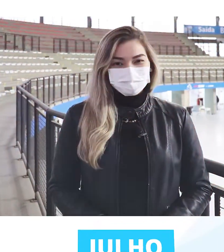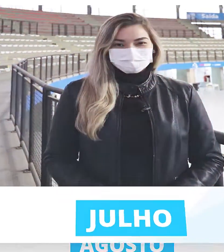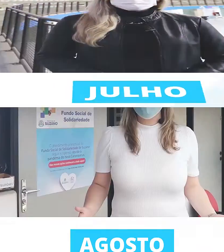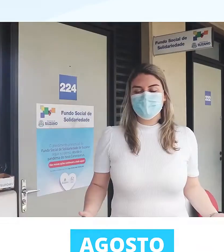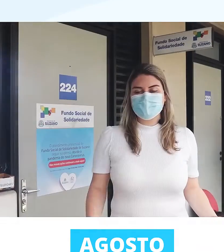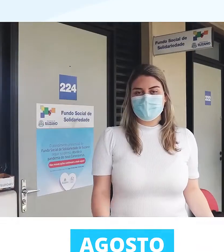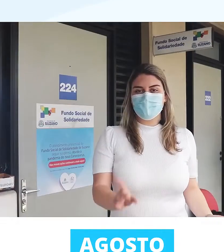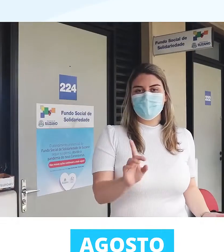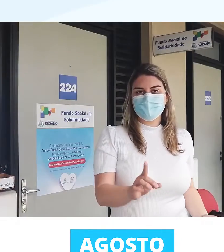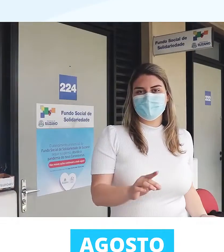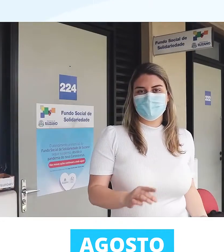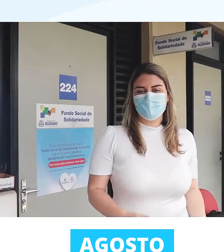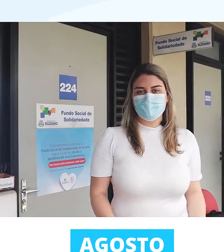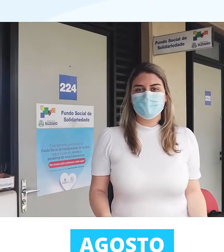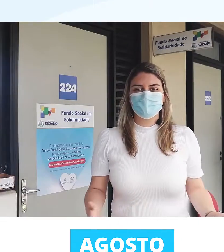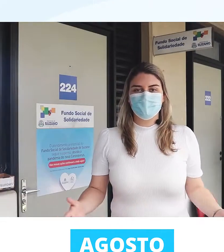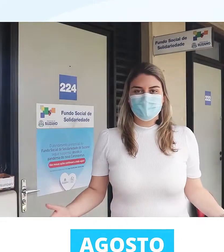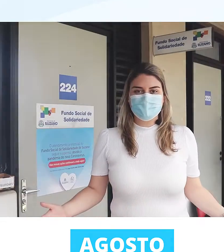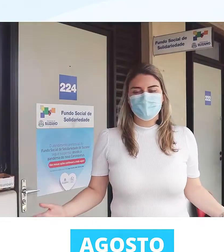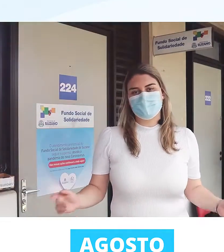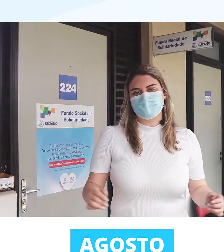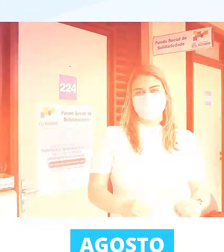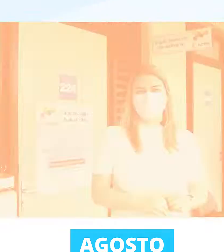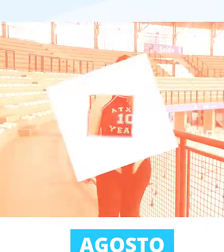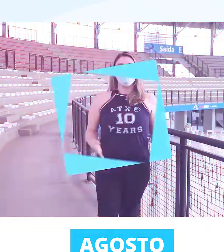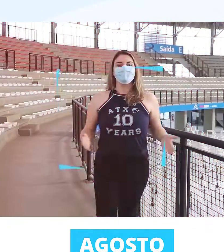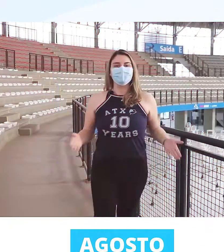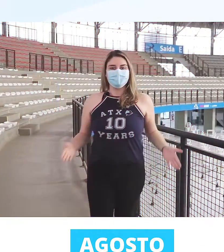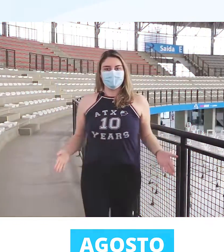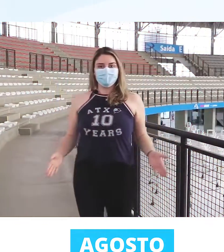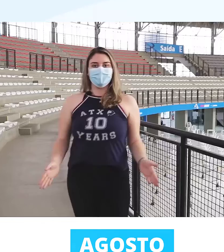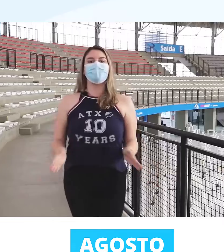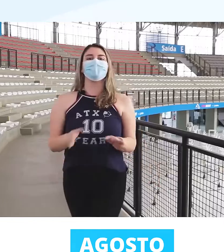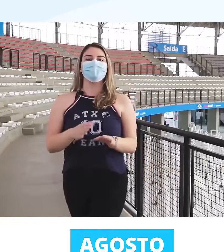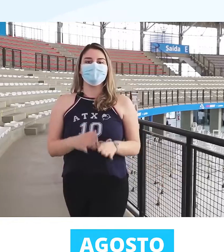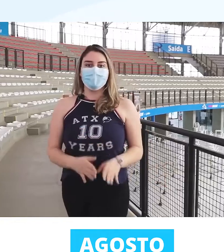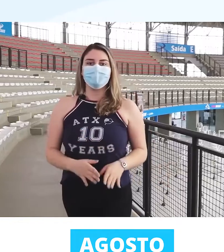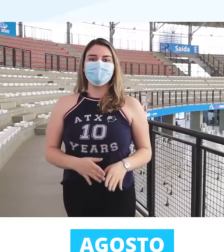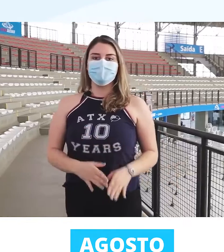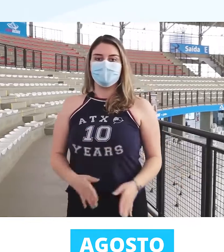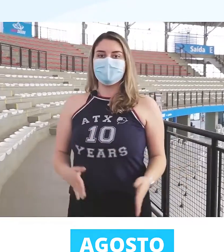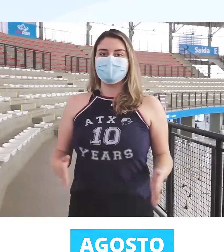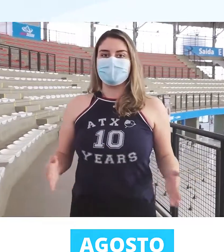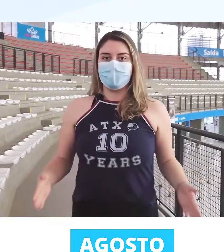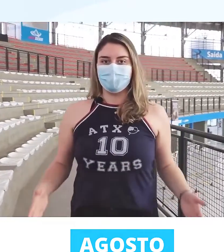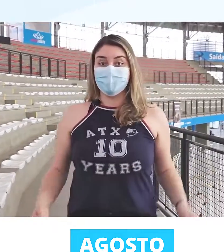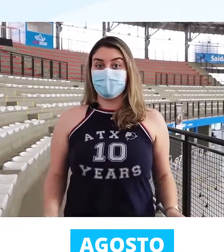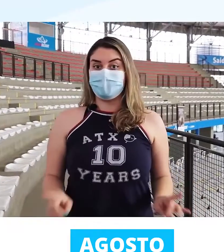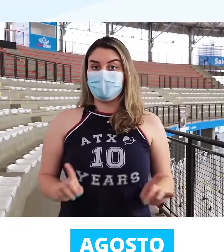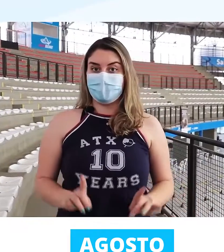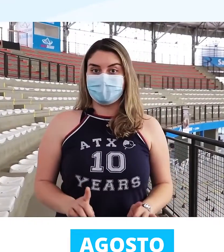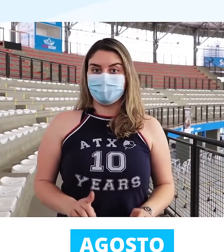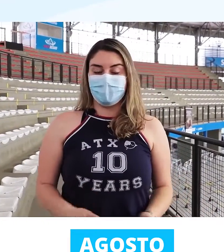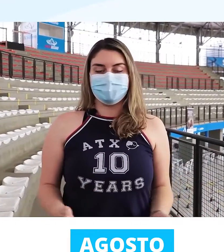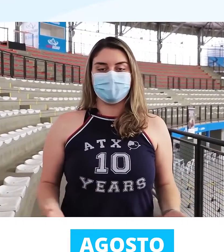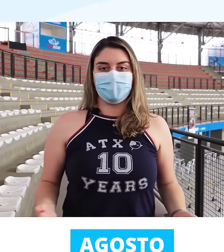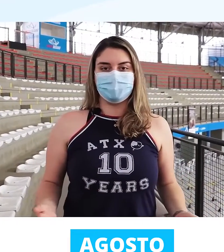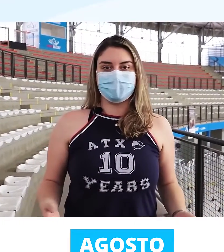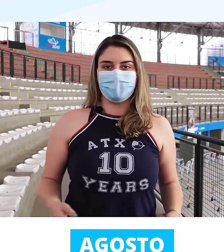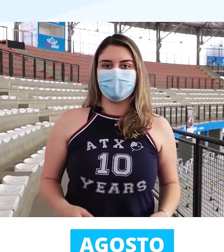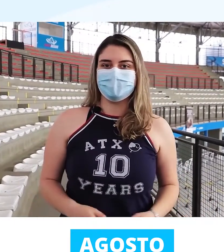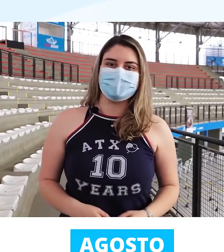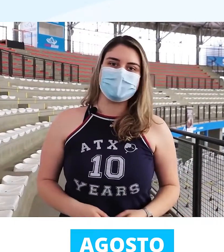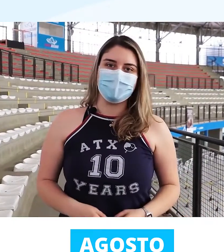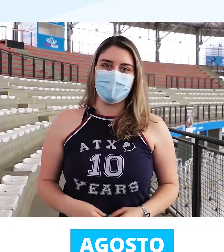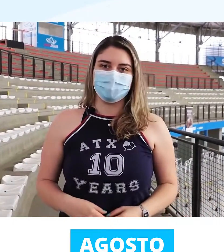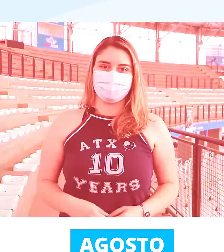novo endereço. Fundo Social lança a campanha Todas por Elas. Suzano supera 200 mil vacinados com a primeira dose